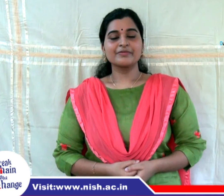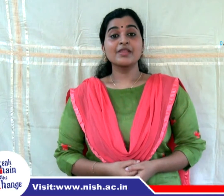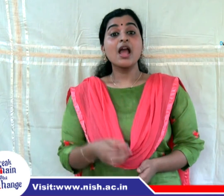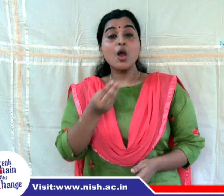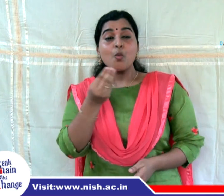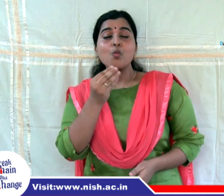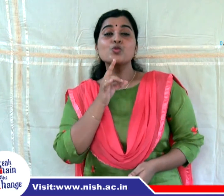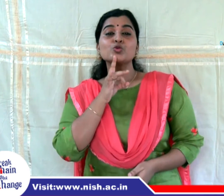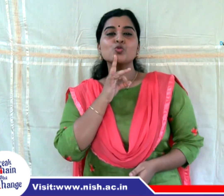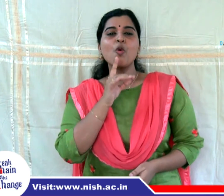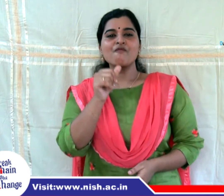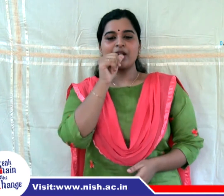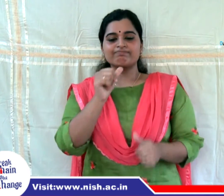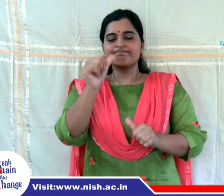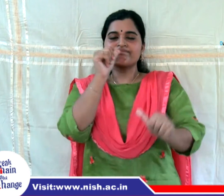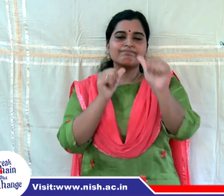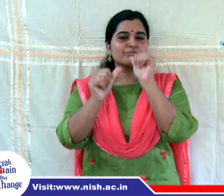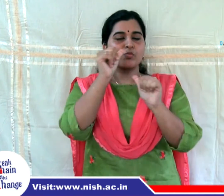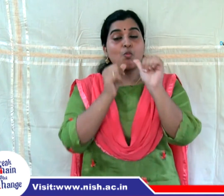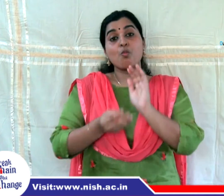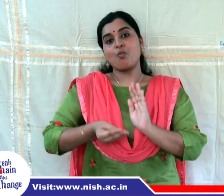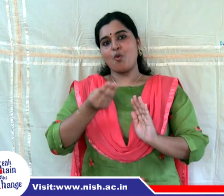ധാരാളം ചെറു ചൂടുവെള്ളം കുടിക്കുക.